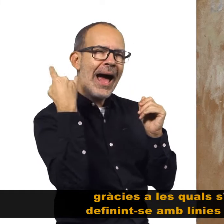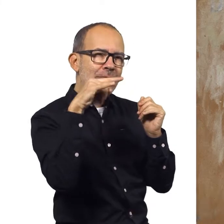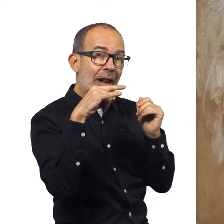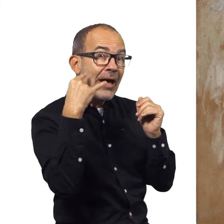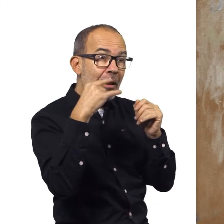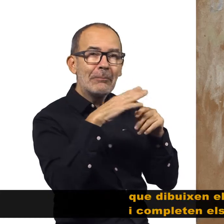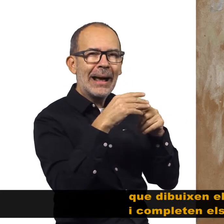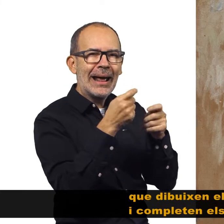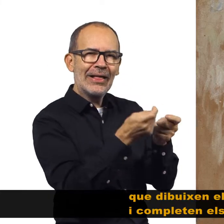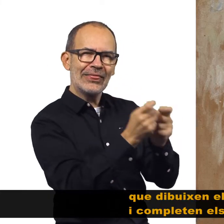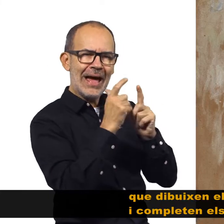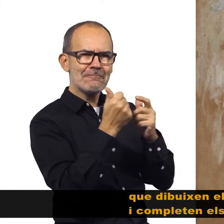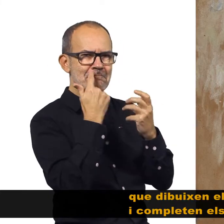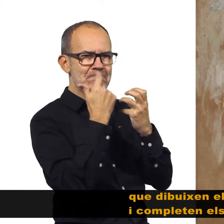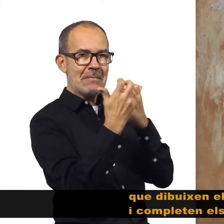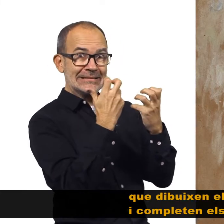i completen els volums.